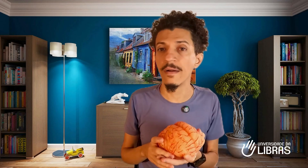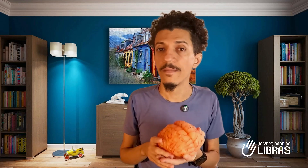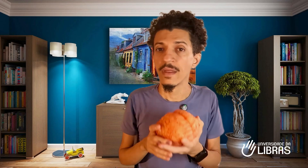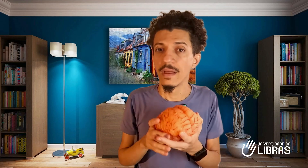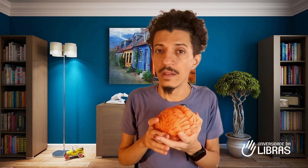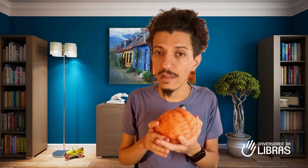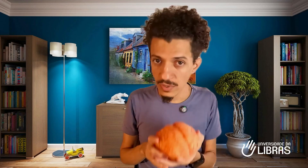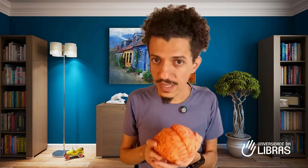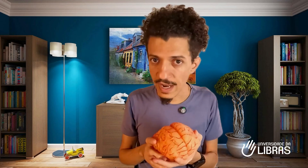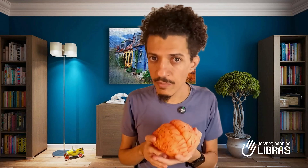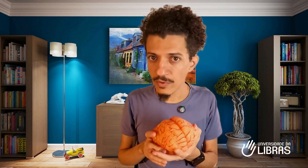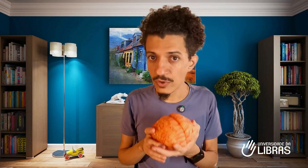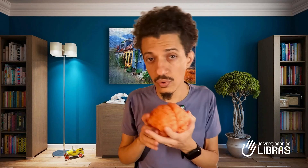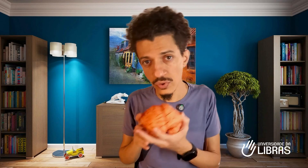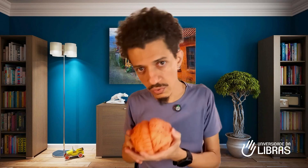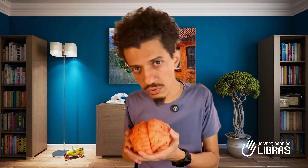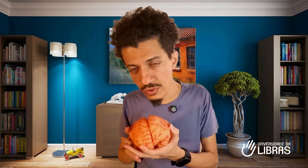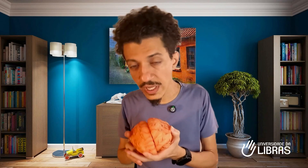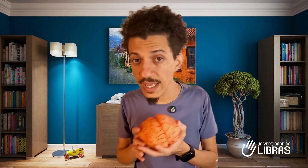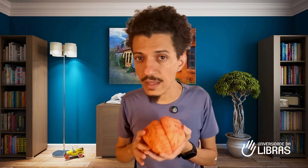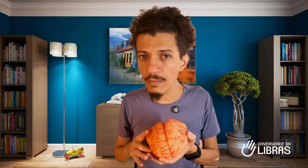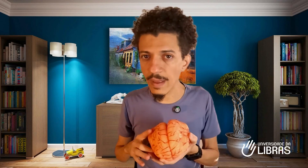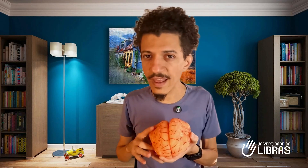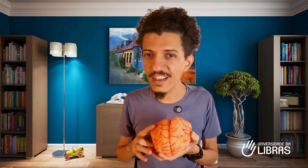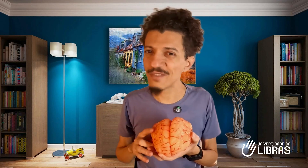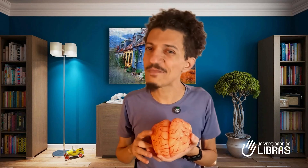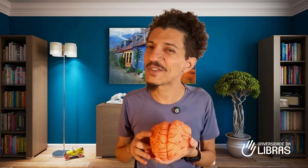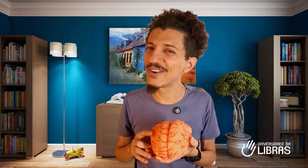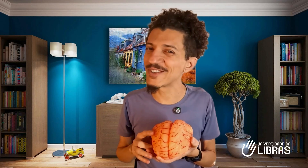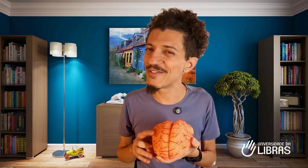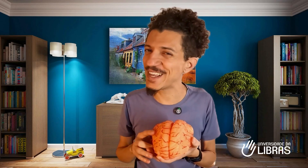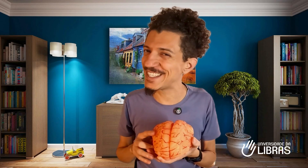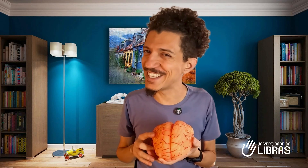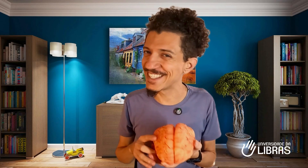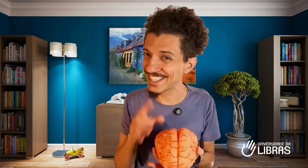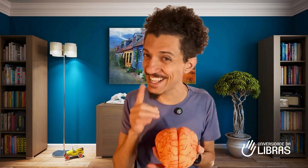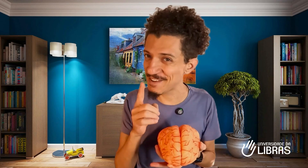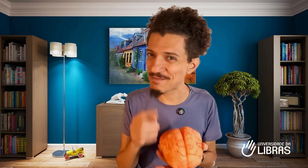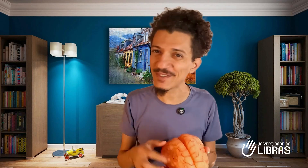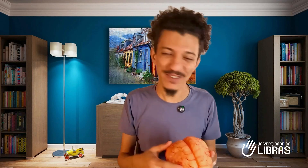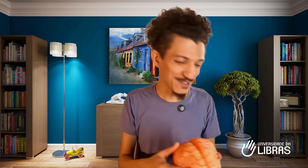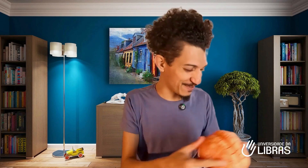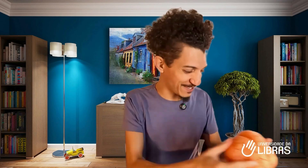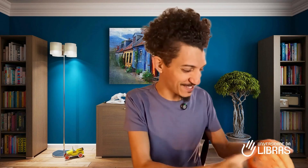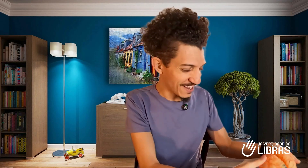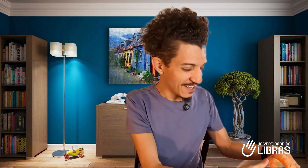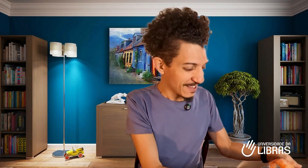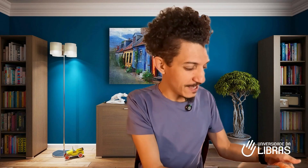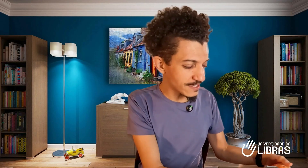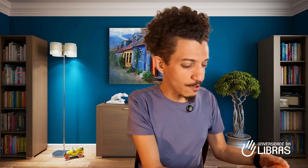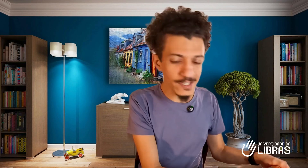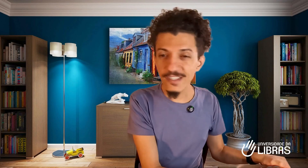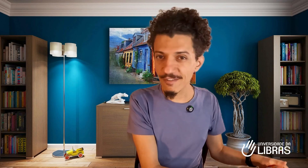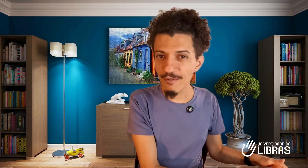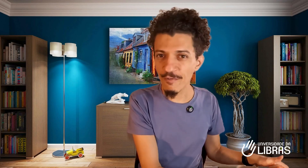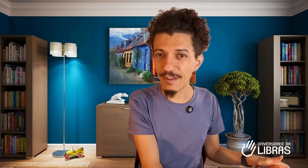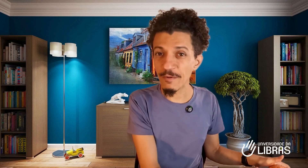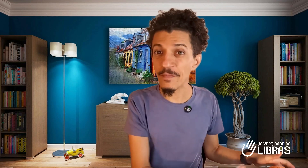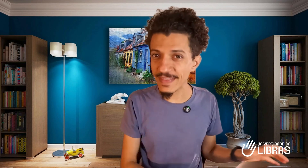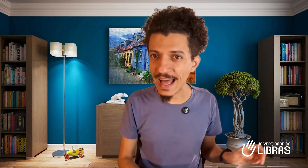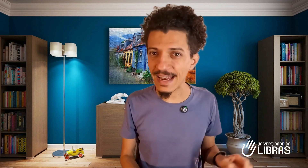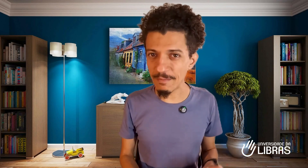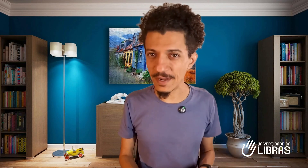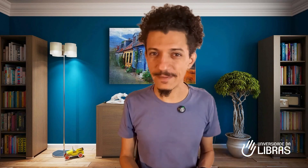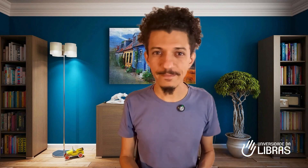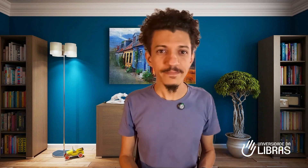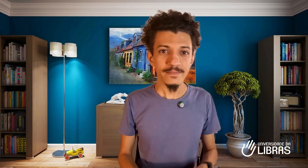ativada no cérebro dos surdos e também de pessoas ouvintes, sim, de pessoas ouvintes que estão se desenvolvendo